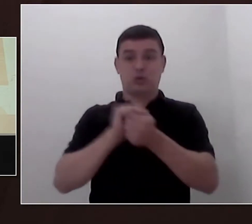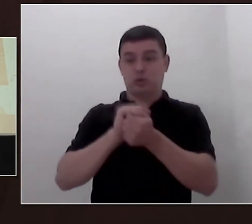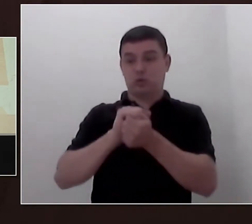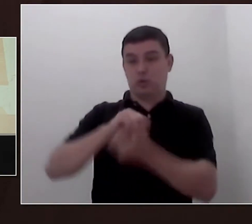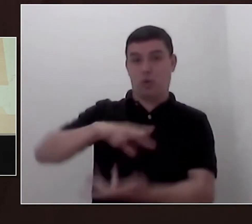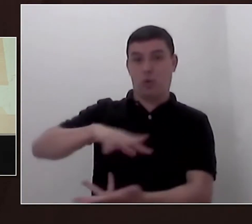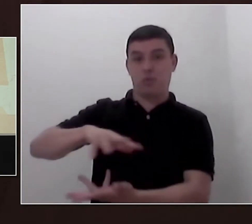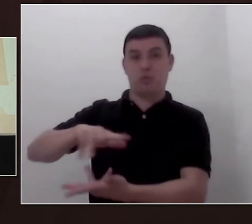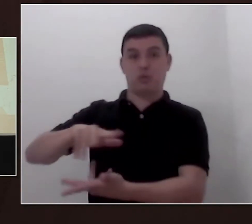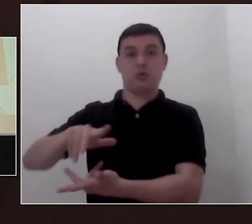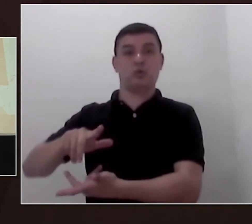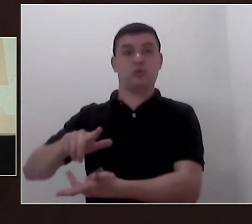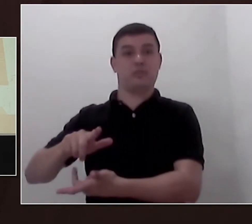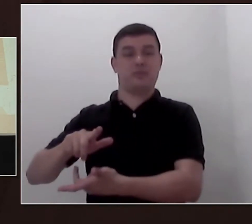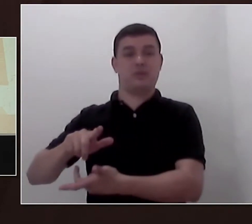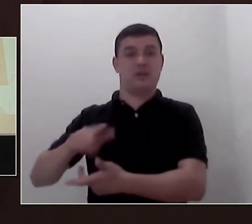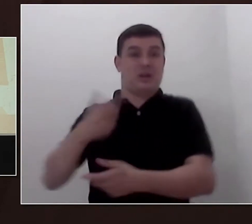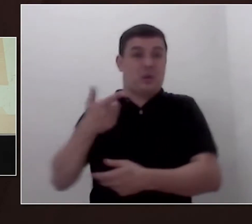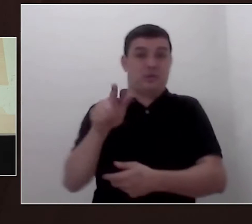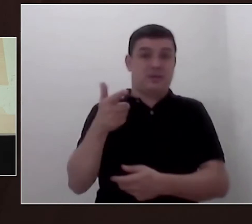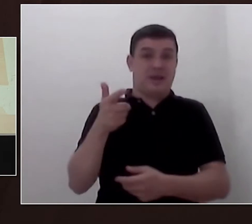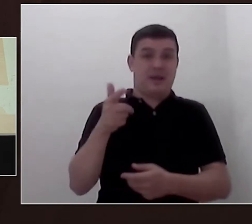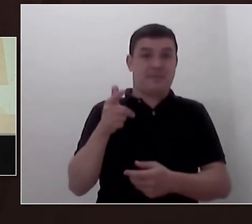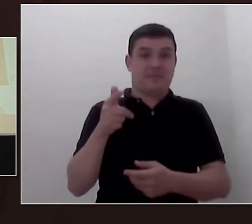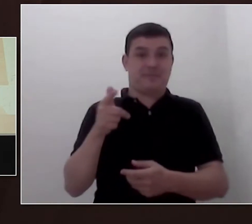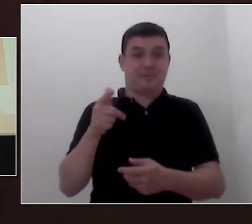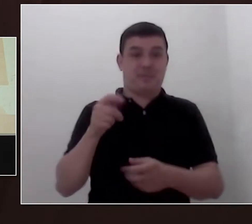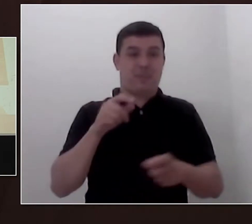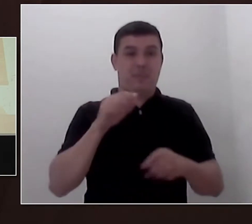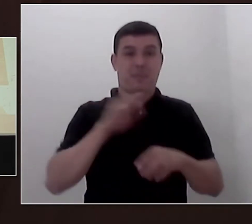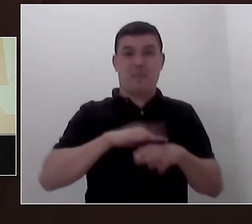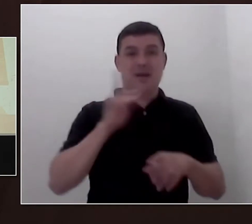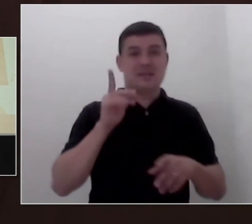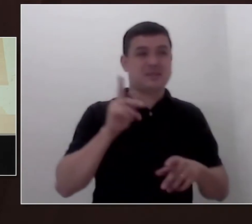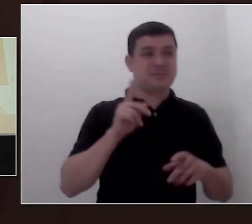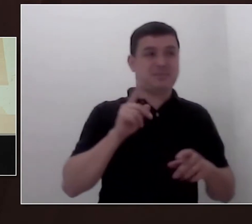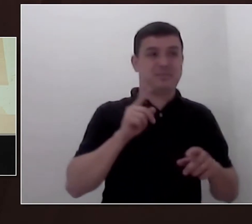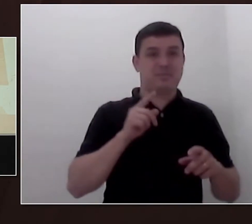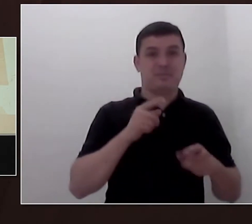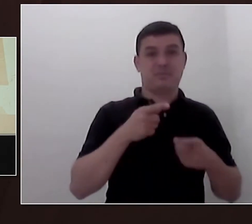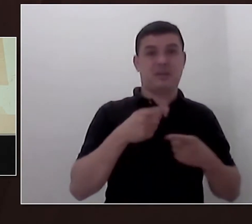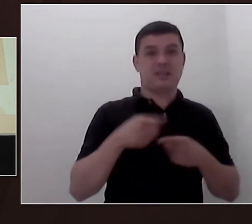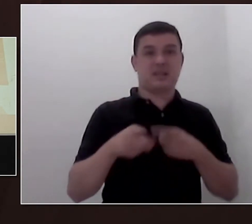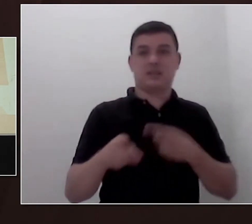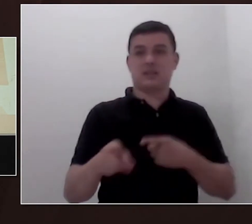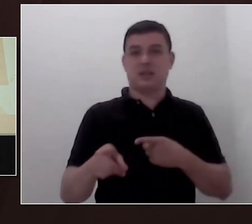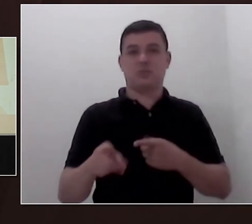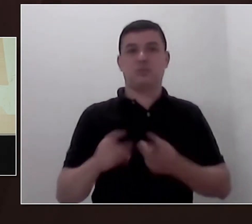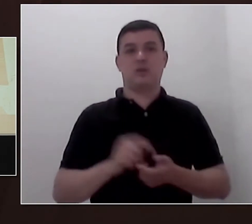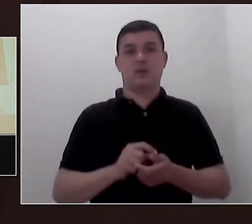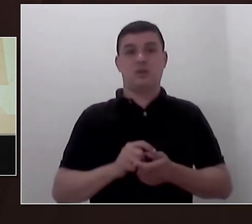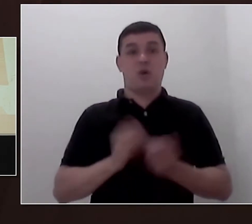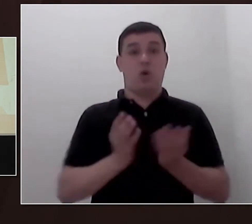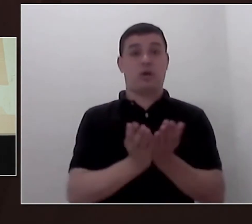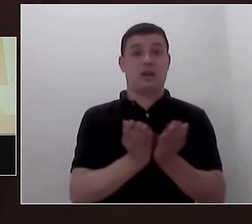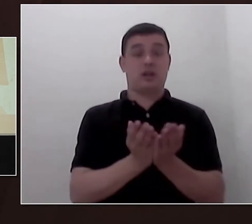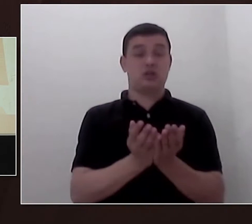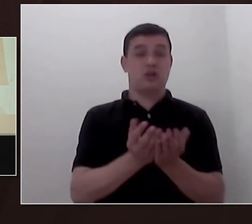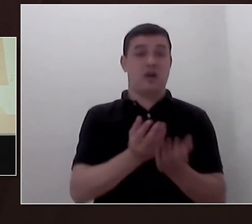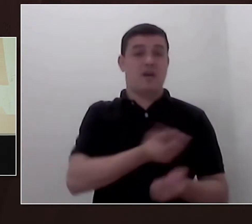cristianismo tornou-se corrupta, a ponto de Cipriano no Oriente e Orígenes no